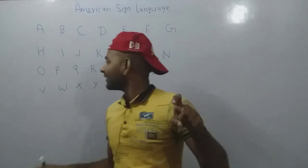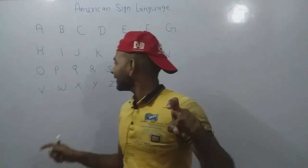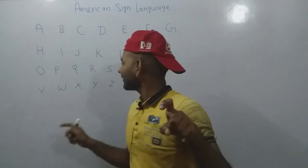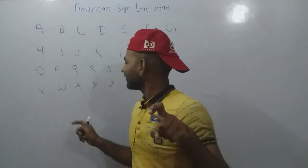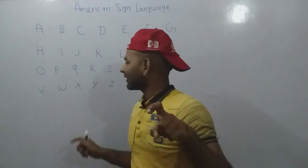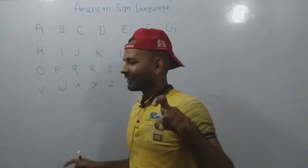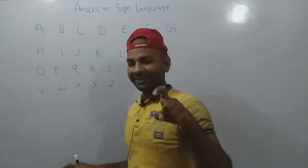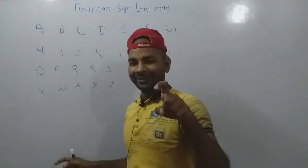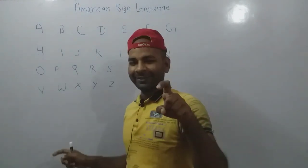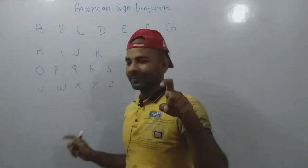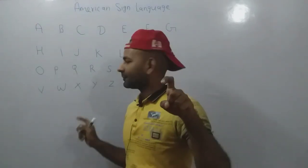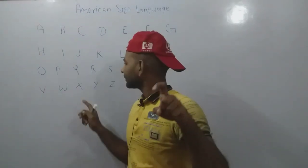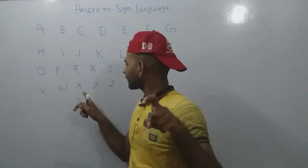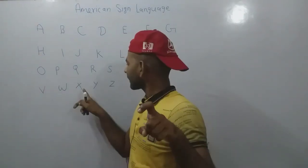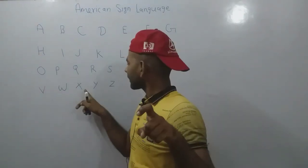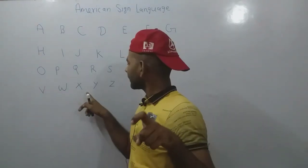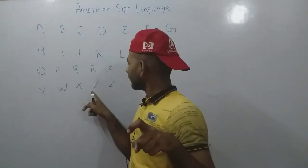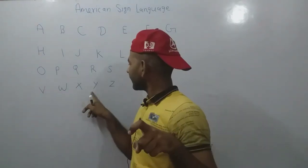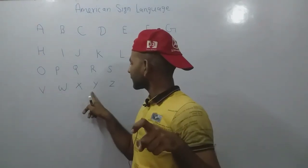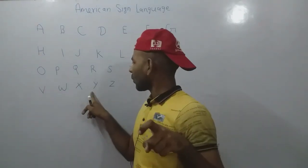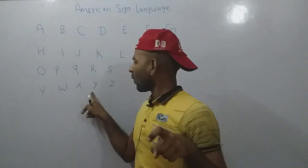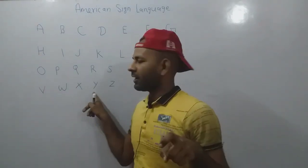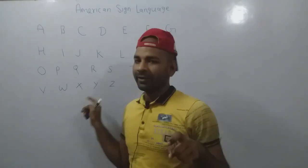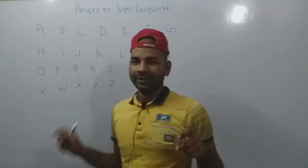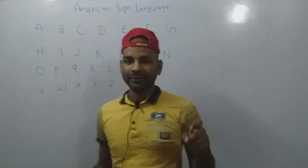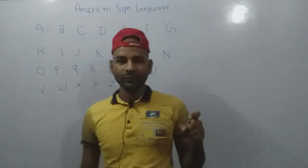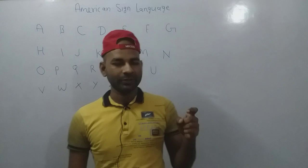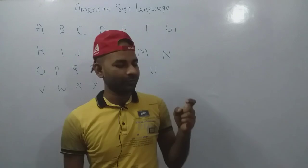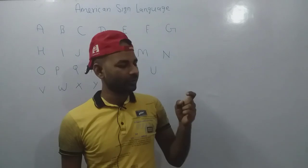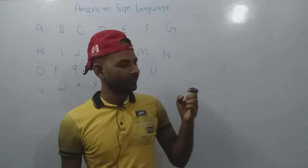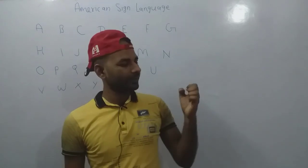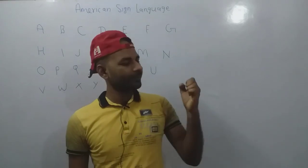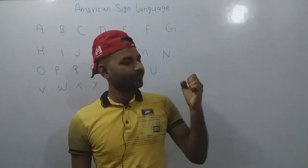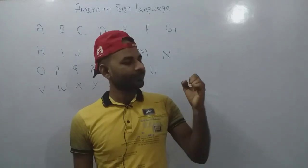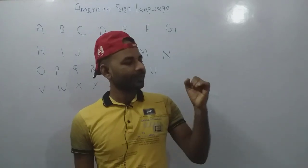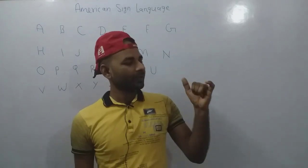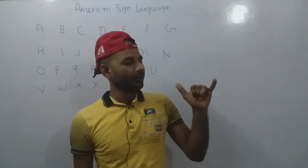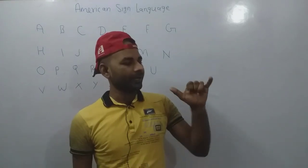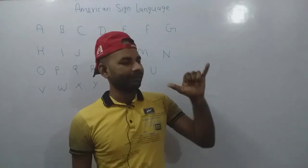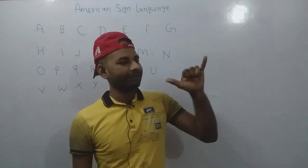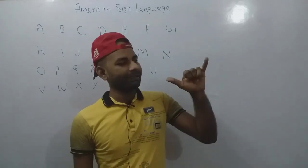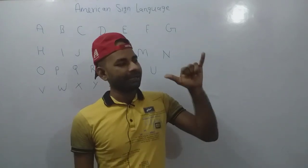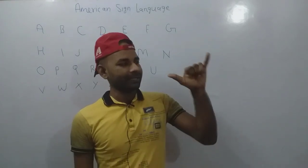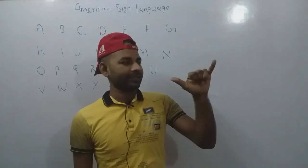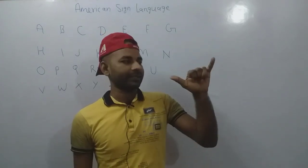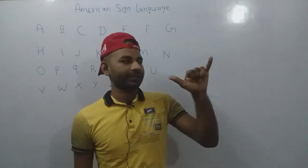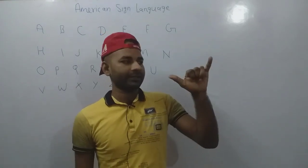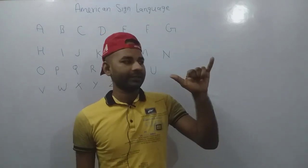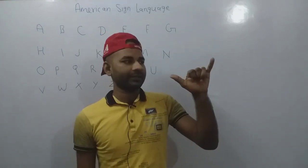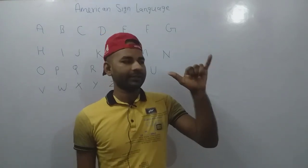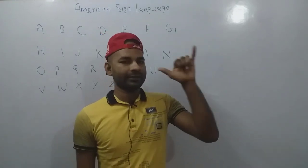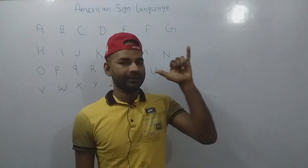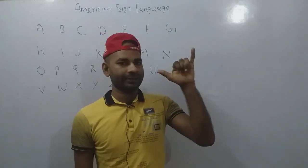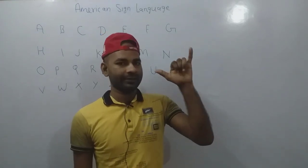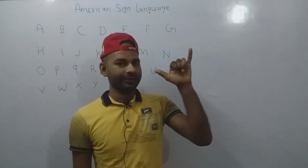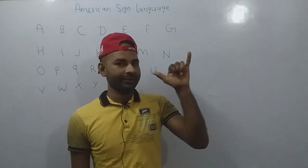ये वाला हो गया X Y, दूसरा वाला Y के लिए ऐसे, ये